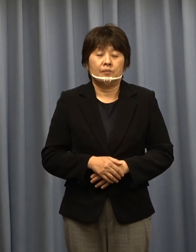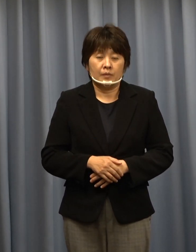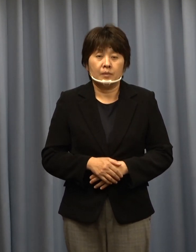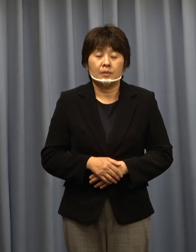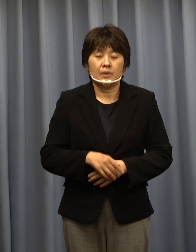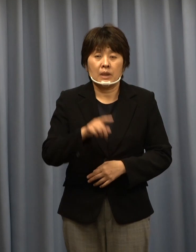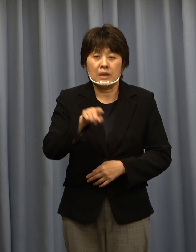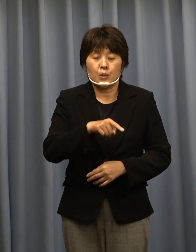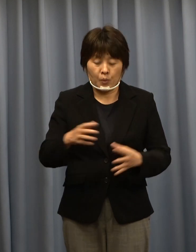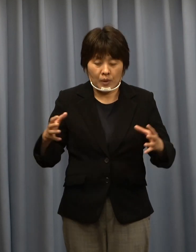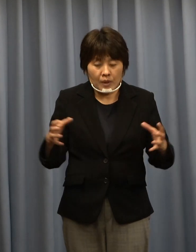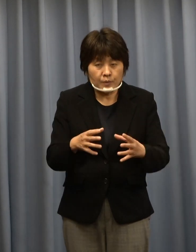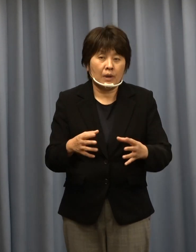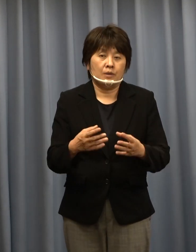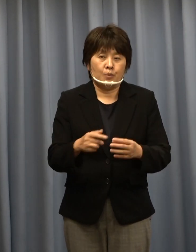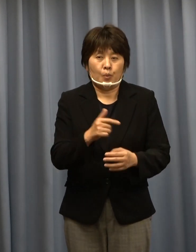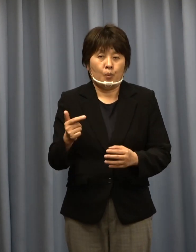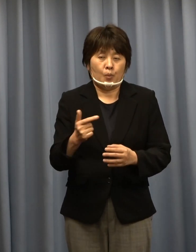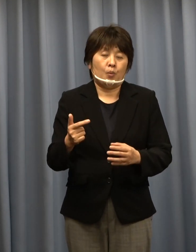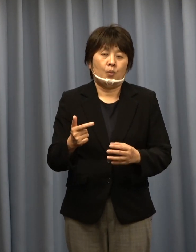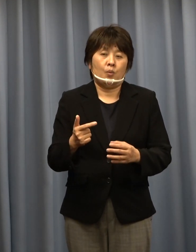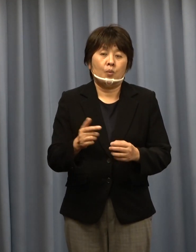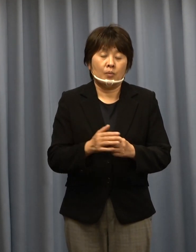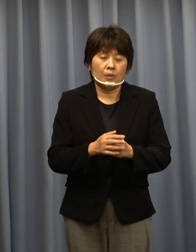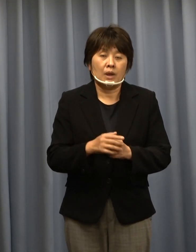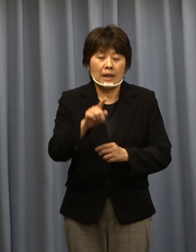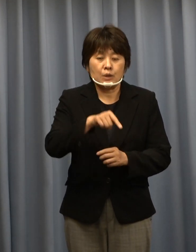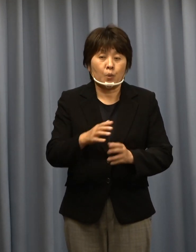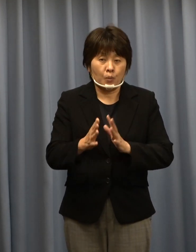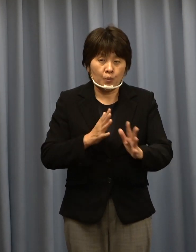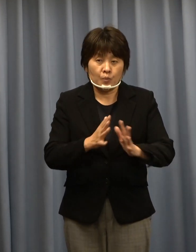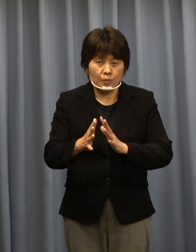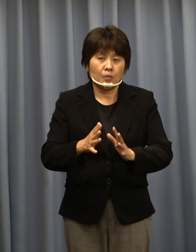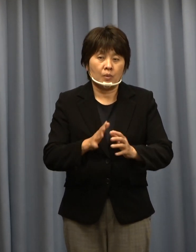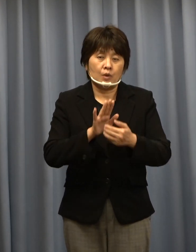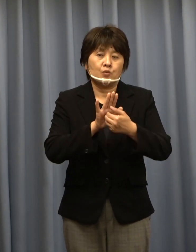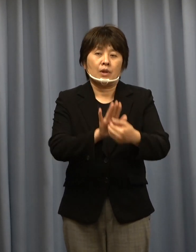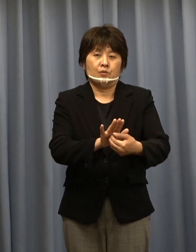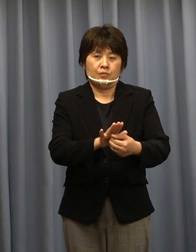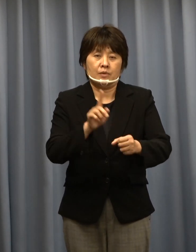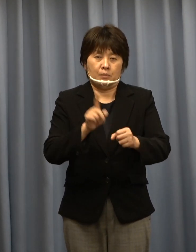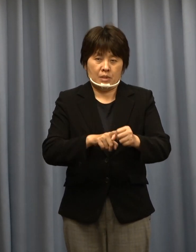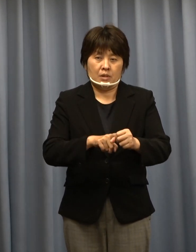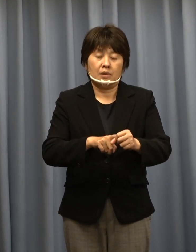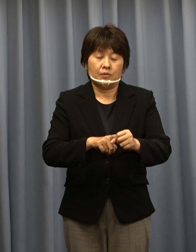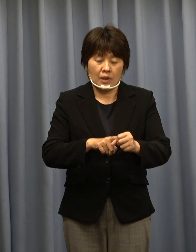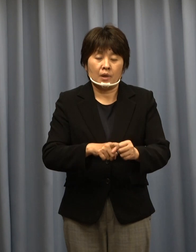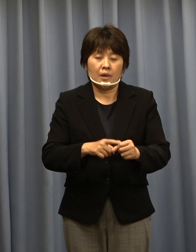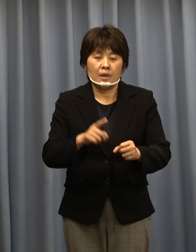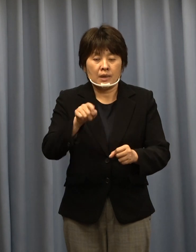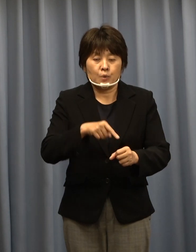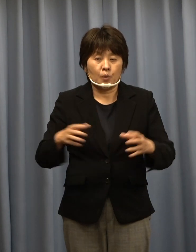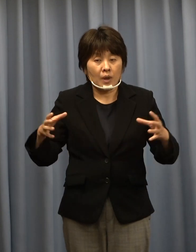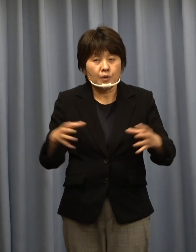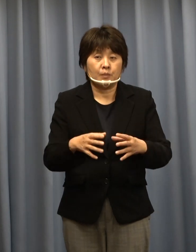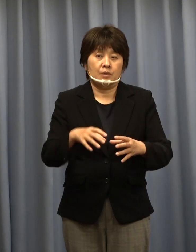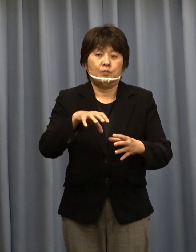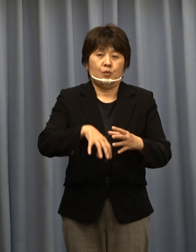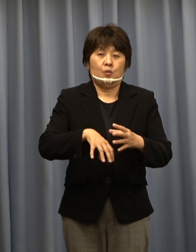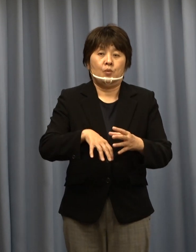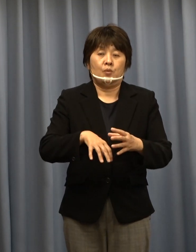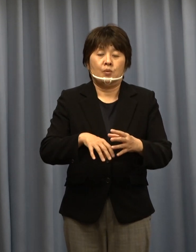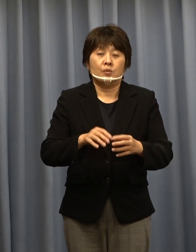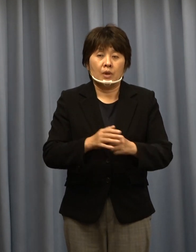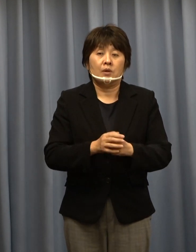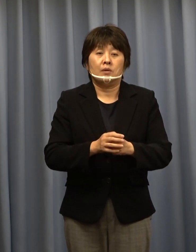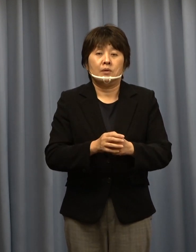の問題だと思います。人流を防ぐという問題ですので、意味合いですので、人流を少なくするということの考え